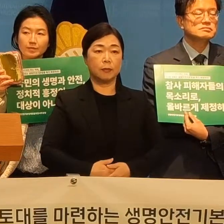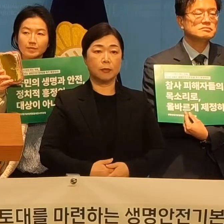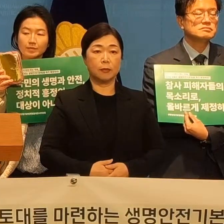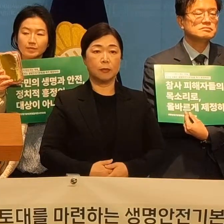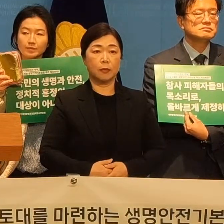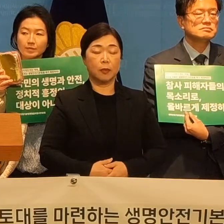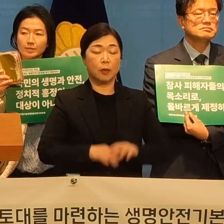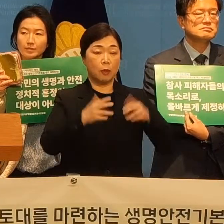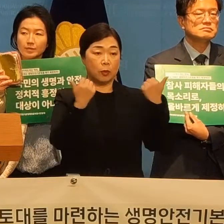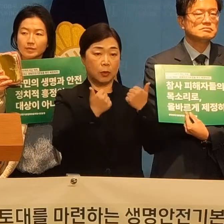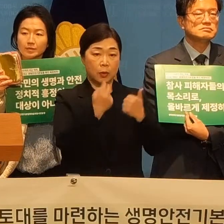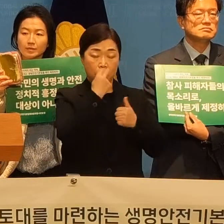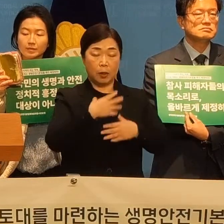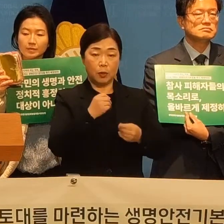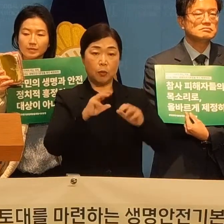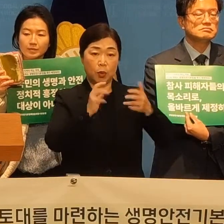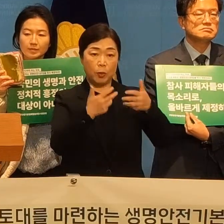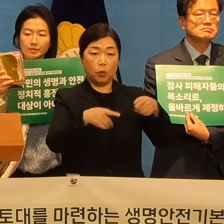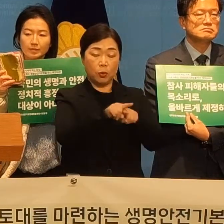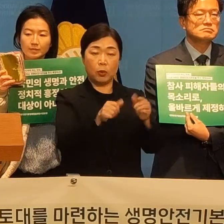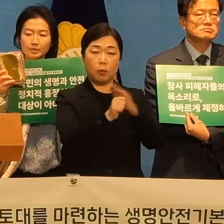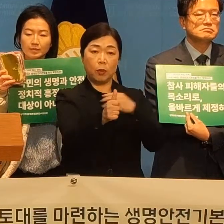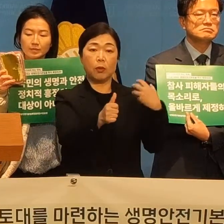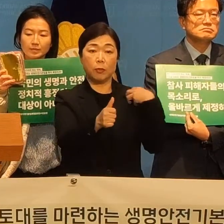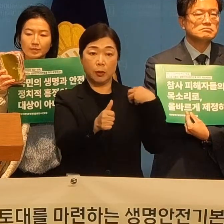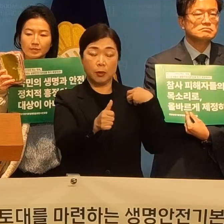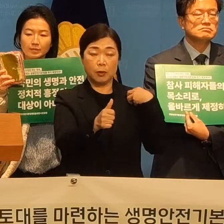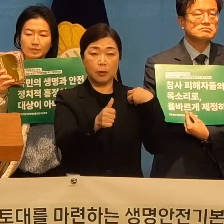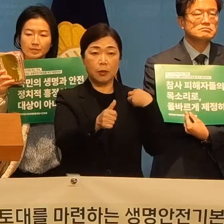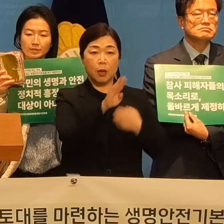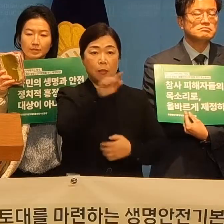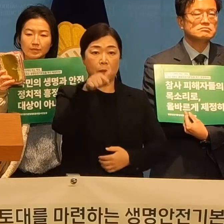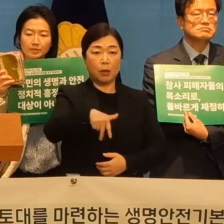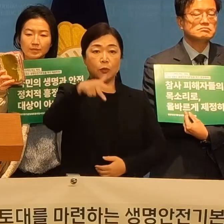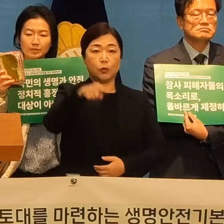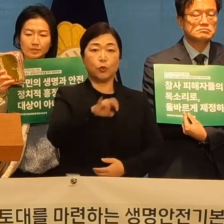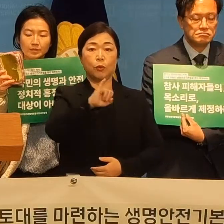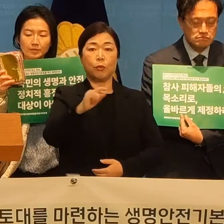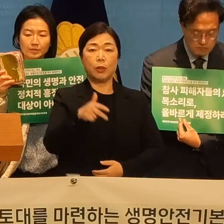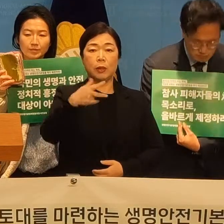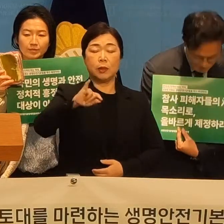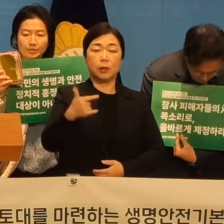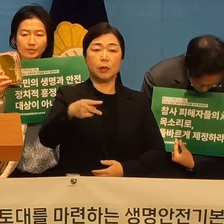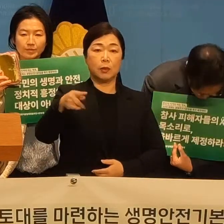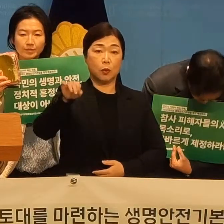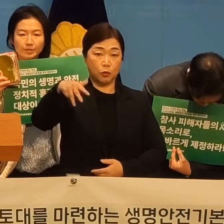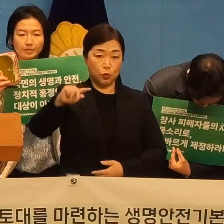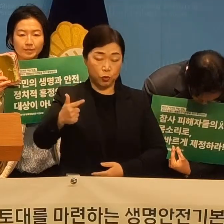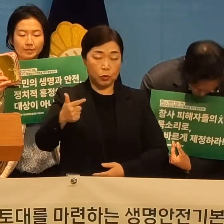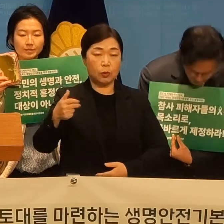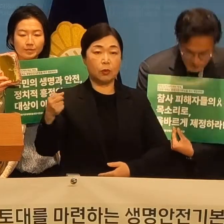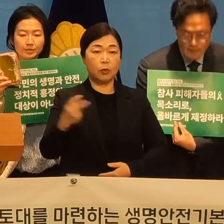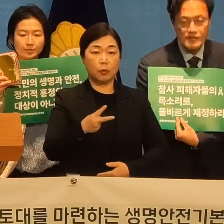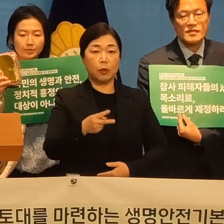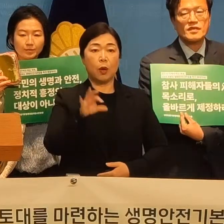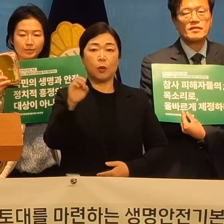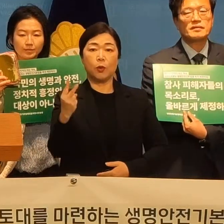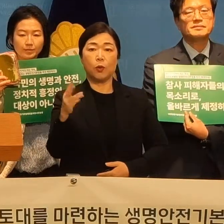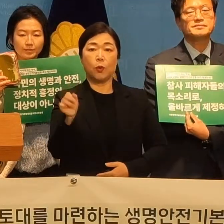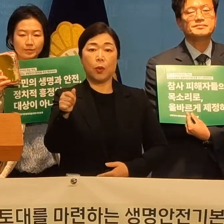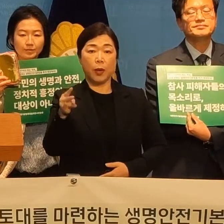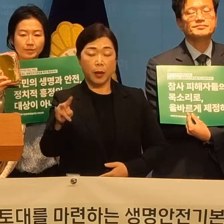국회 생명안전포럼의 공동대표를 맡고 계신 박주민 의원님, 진성준 의원님, 그리고 용혜인